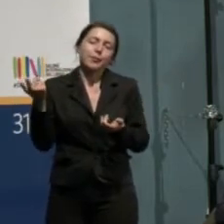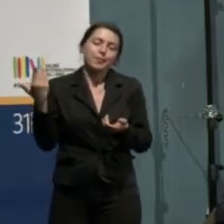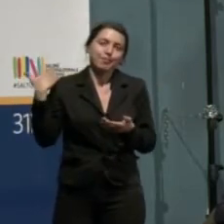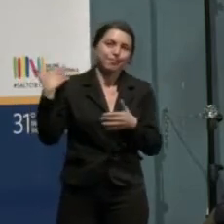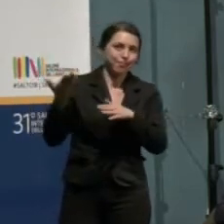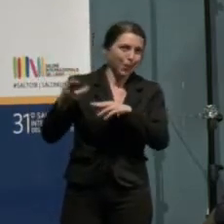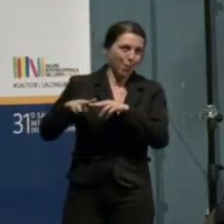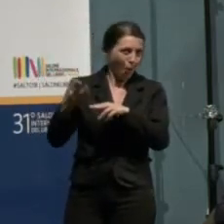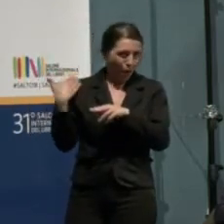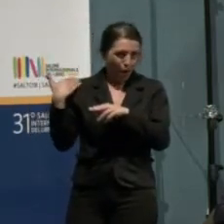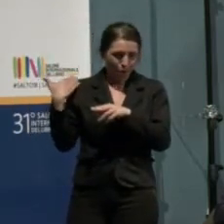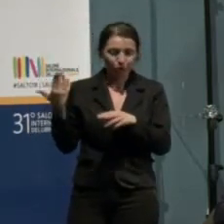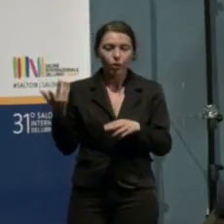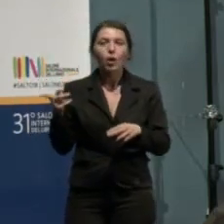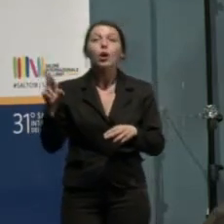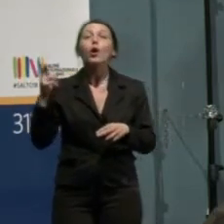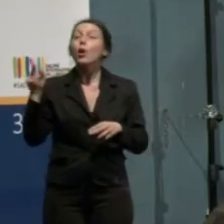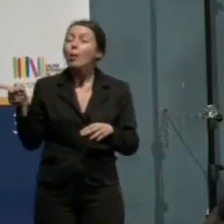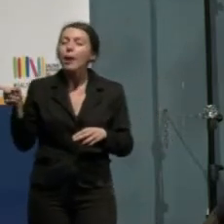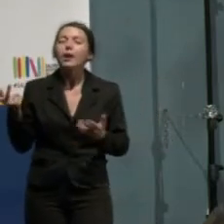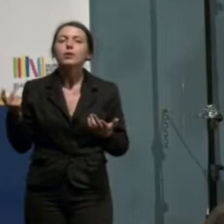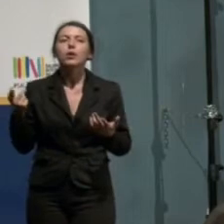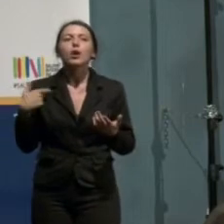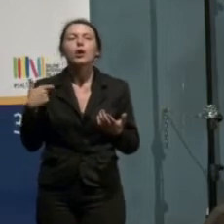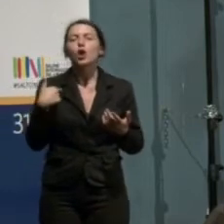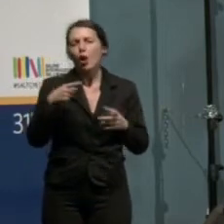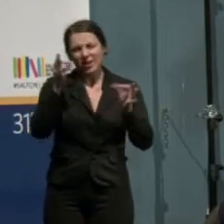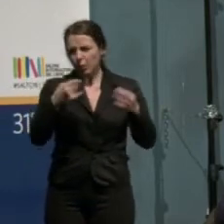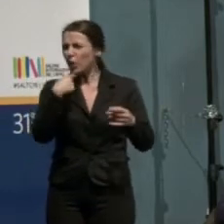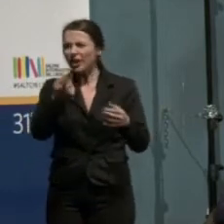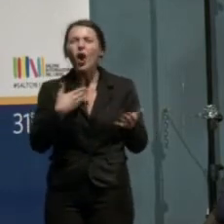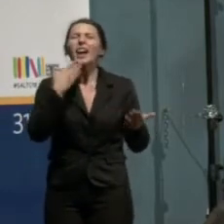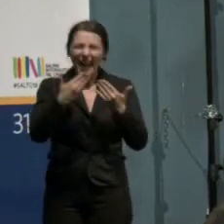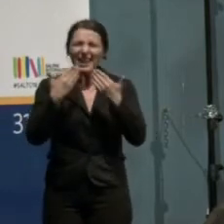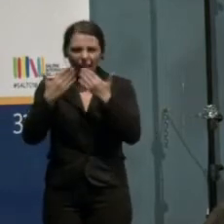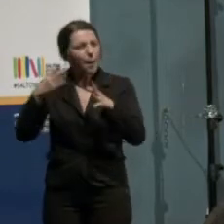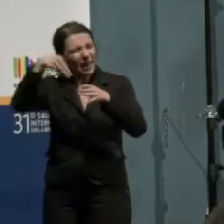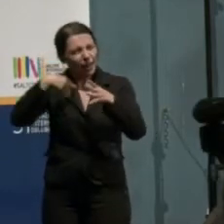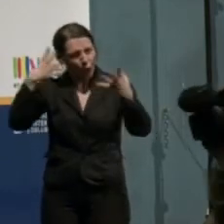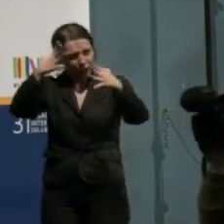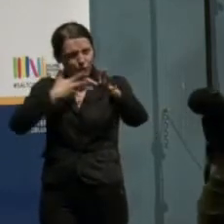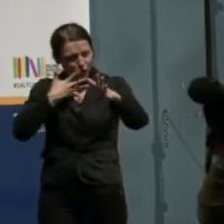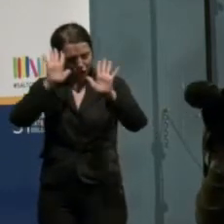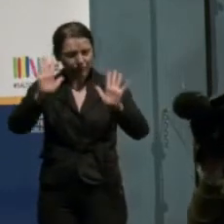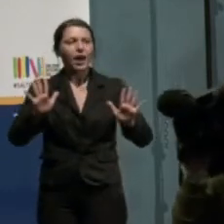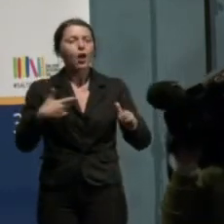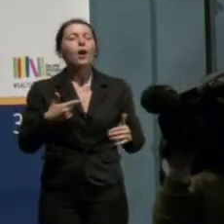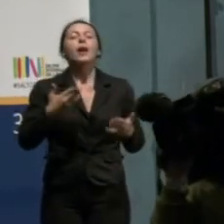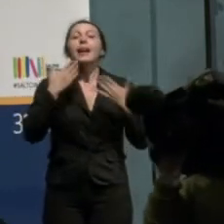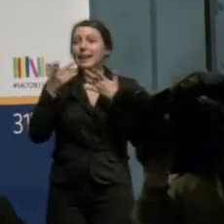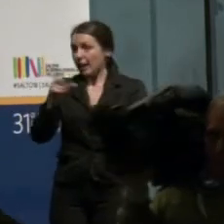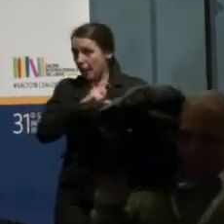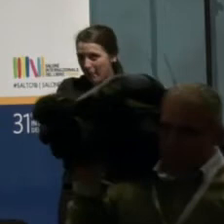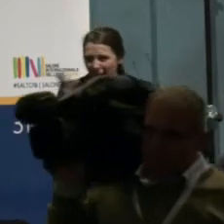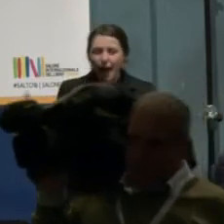roberto morrione io ringrazio il mio intervento sarà una serie di grazia dentro i quali c'è un ragionamento io lo ringrazio anche il premio morone